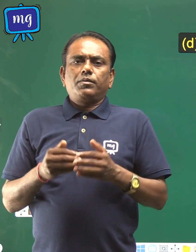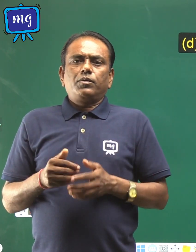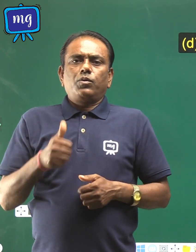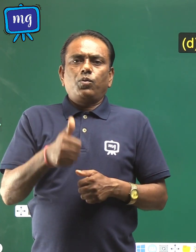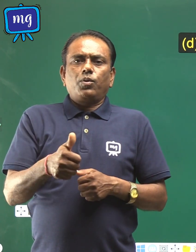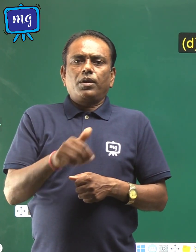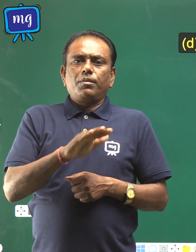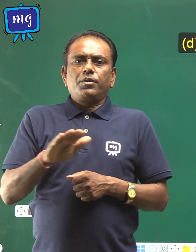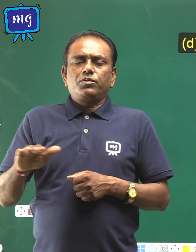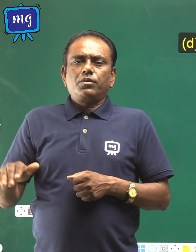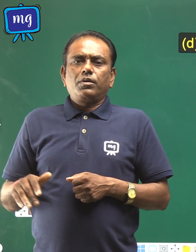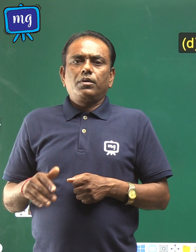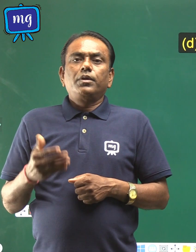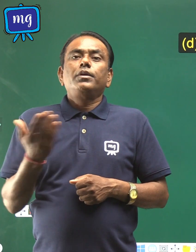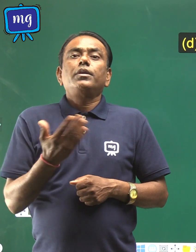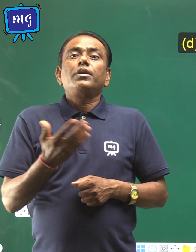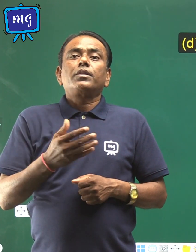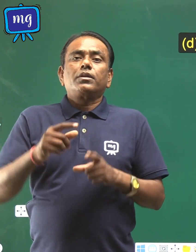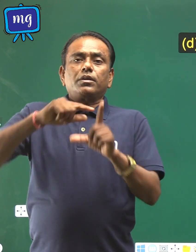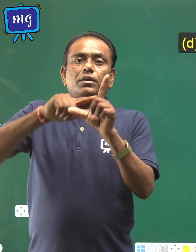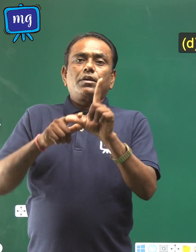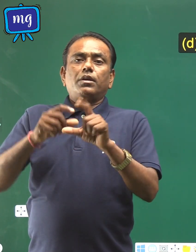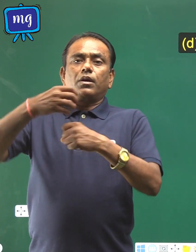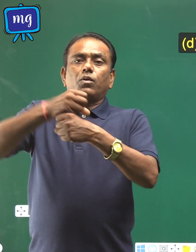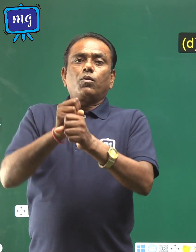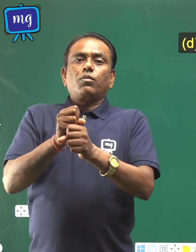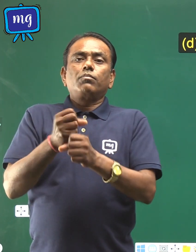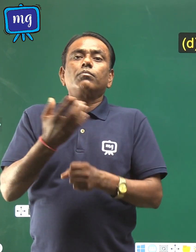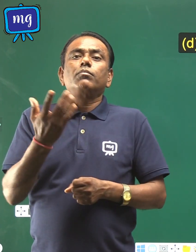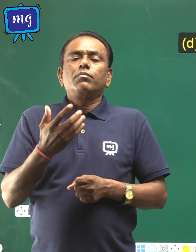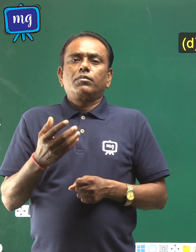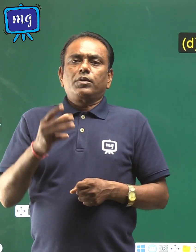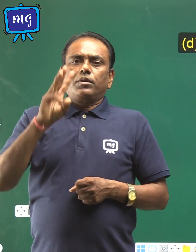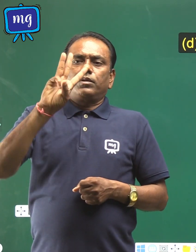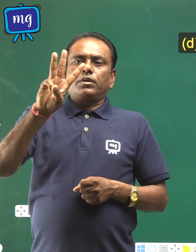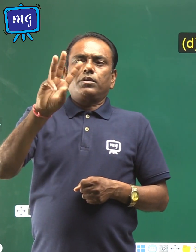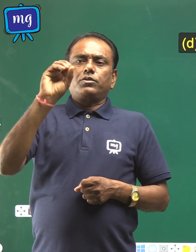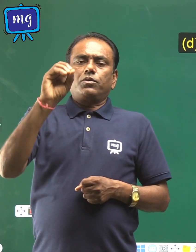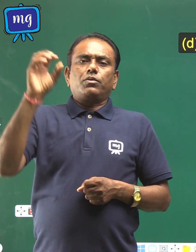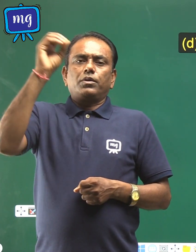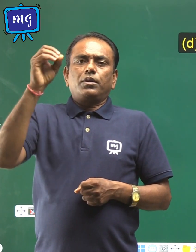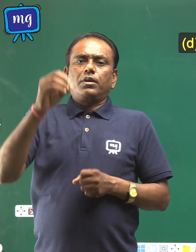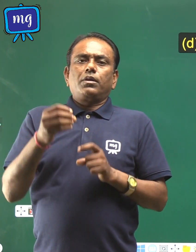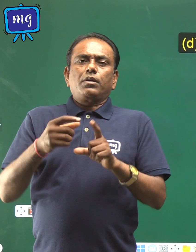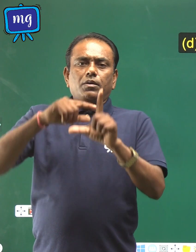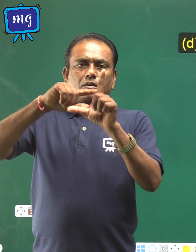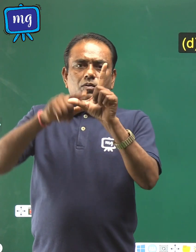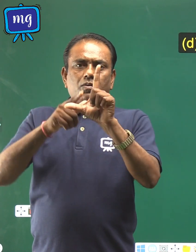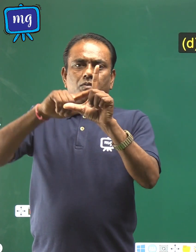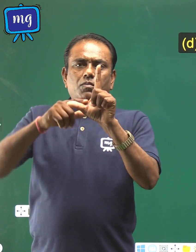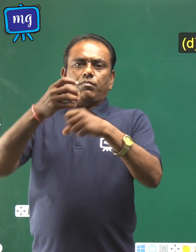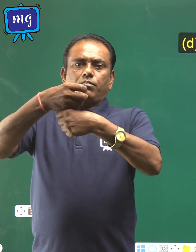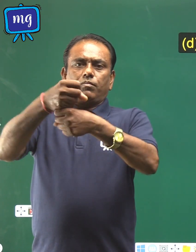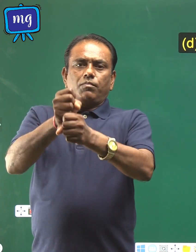ठीक है बच्चों, तो ये कितनी डिग्री का कोण बन गया? 30 डिग्री का कोण बन